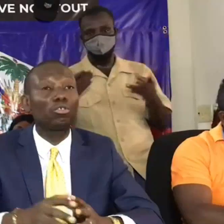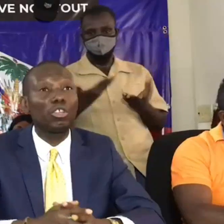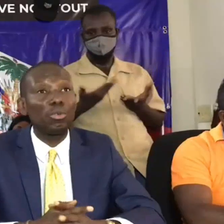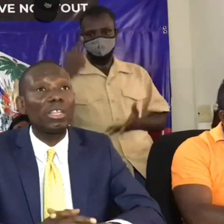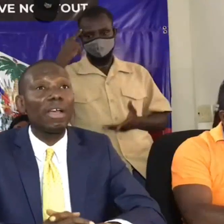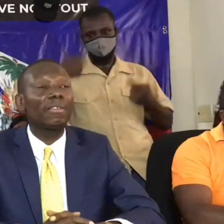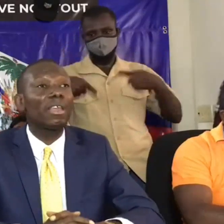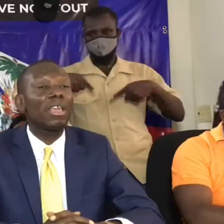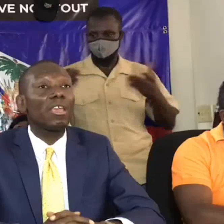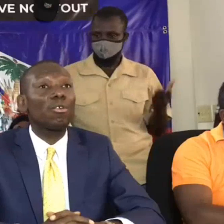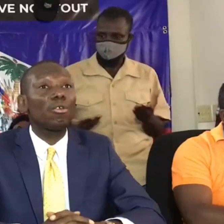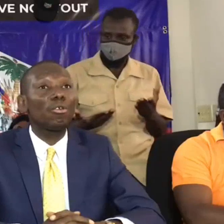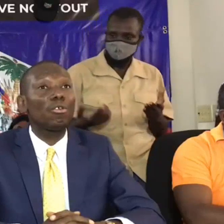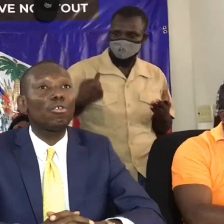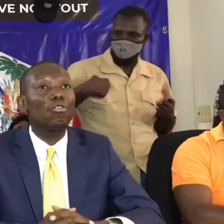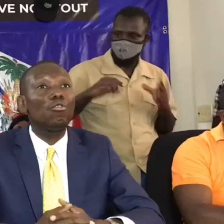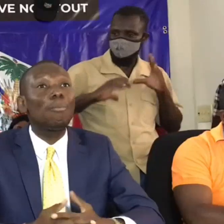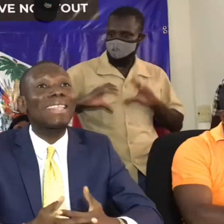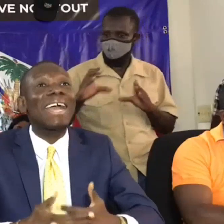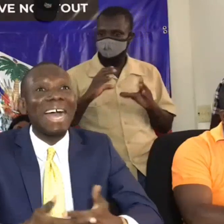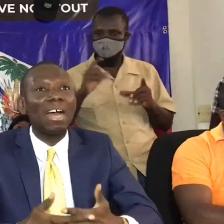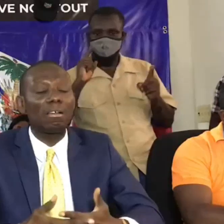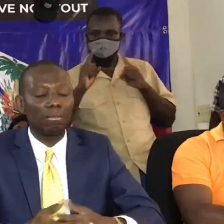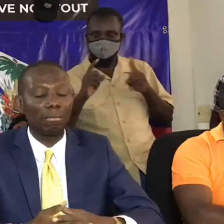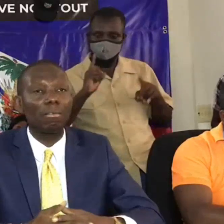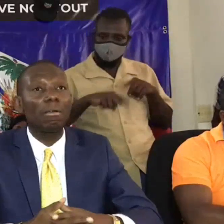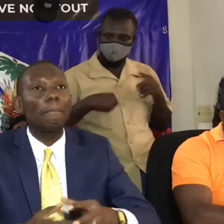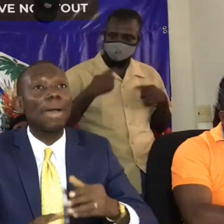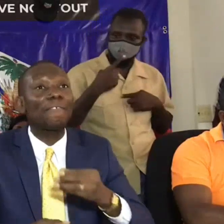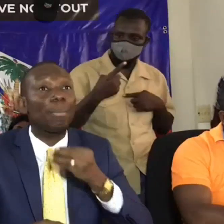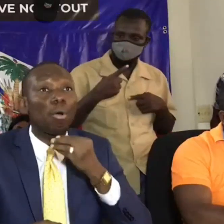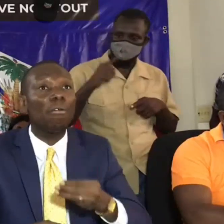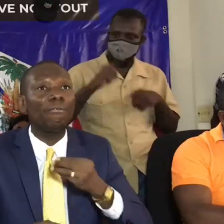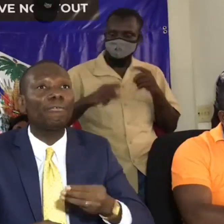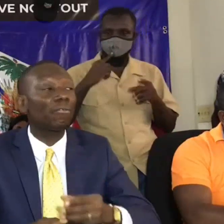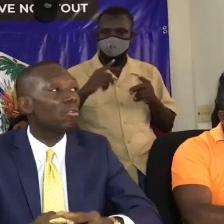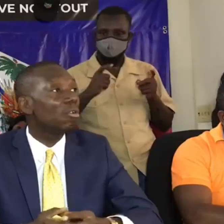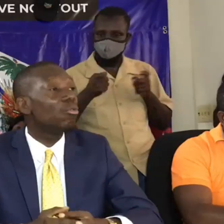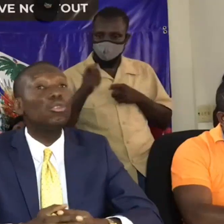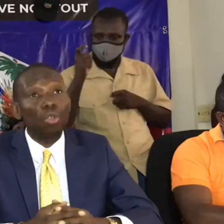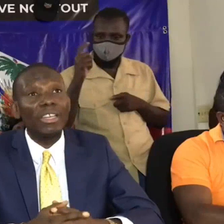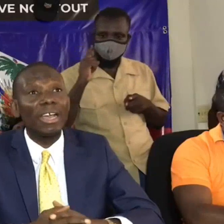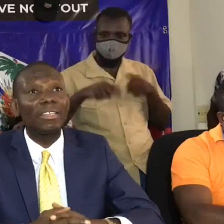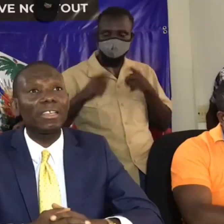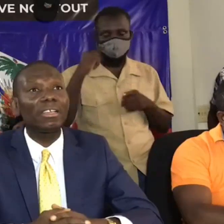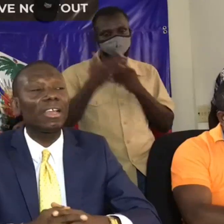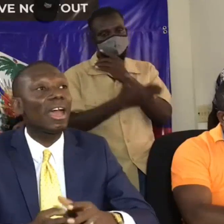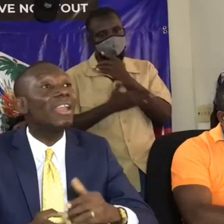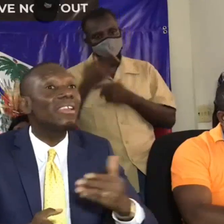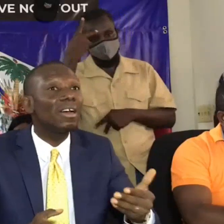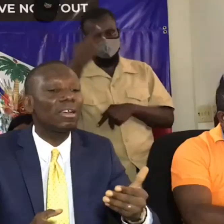prison, je ne dis pas, et que nous pataka pas fait preuve de